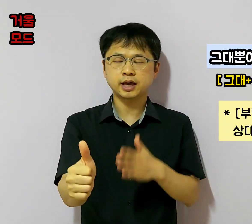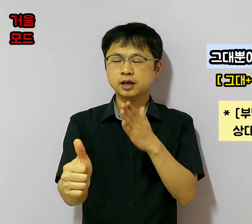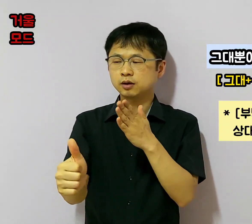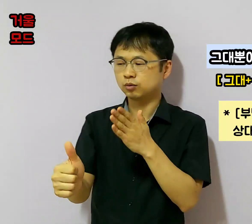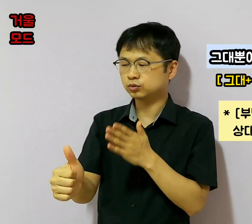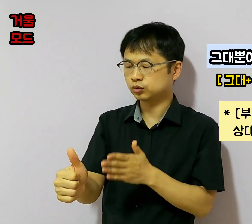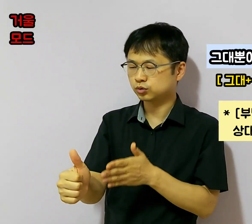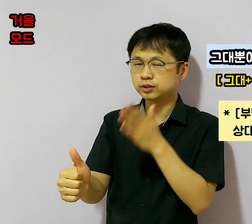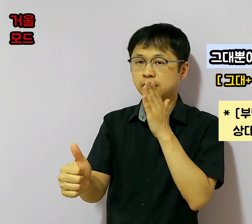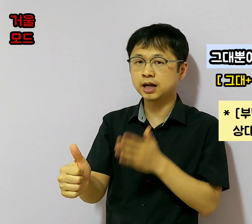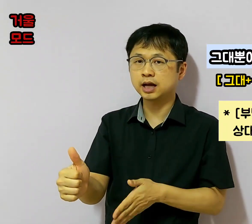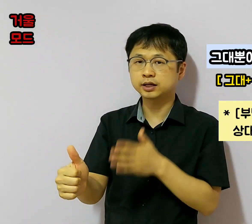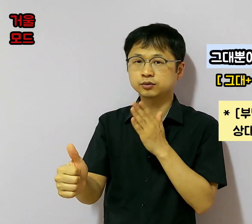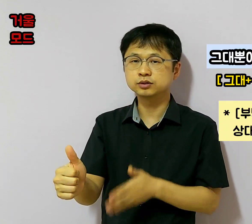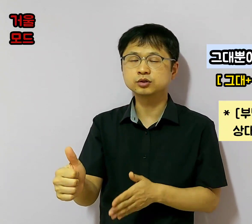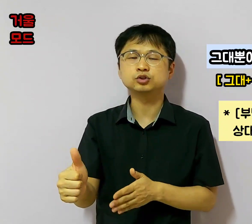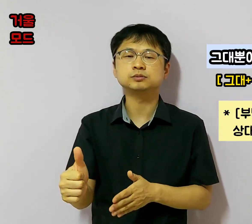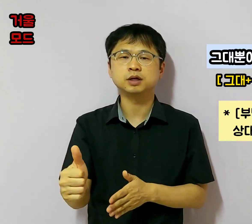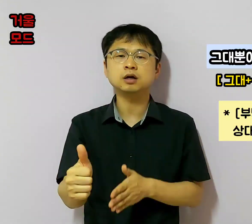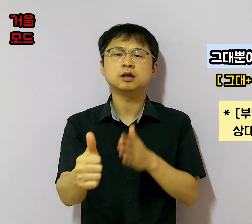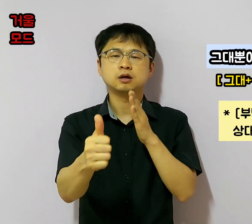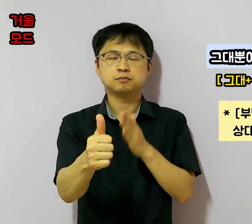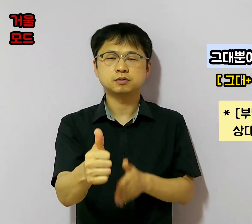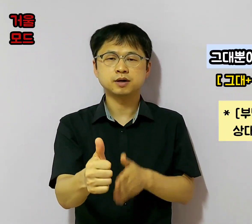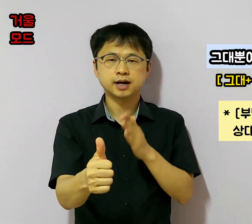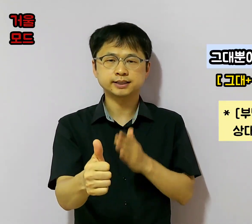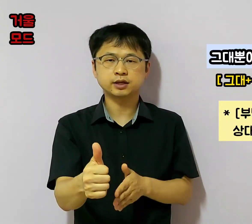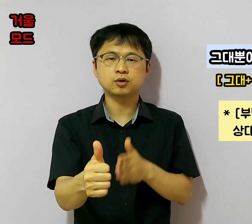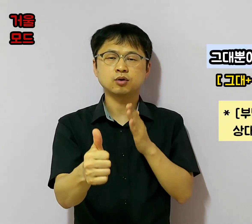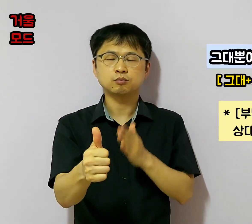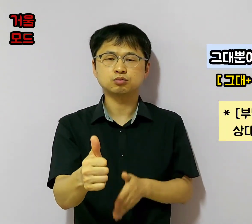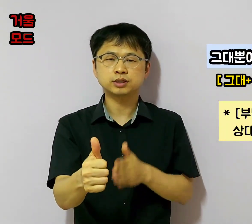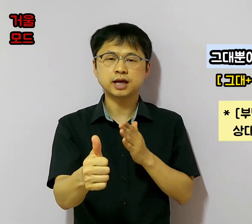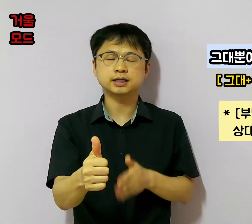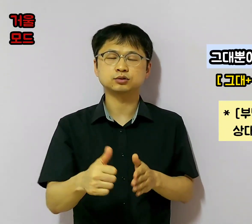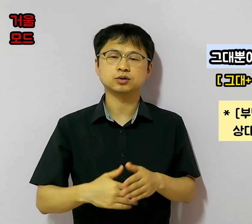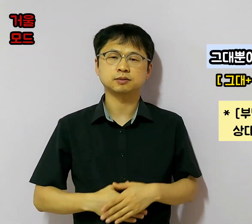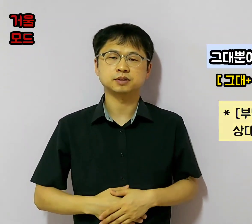뒤에 오른손 손날 아래로 흔들어 주시면 하세요, 부탁이라는 수어가 됩니다.